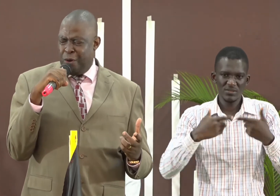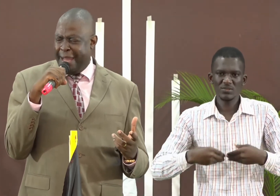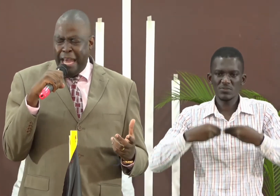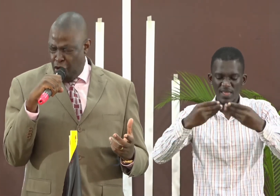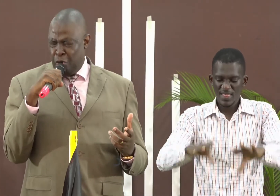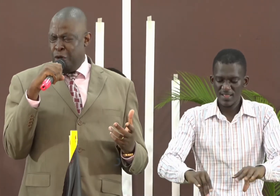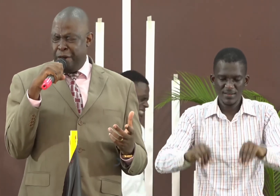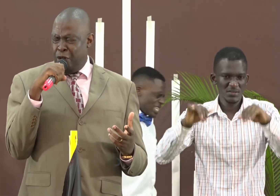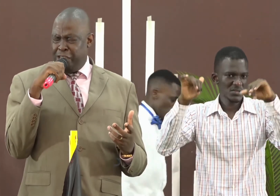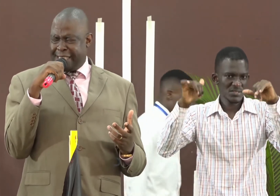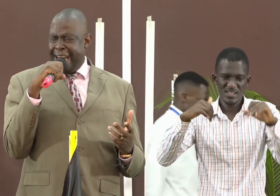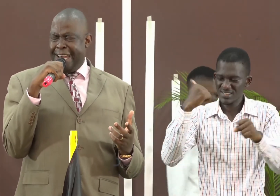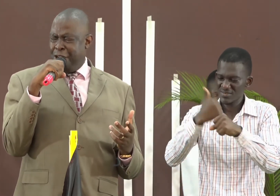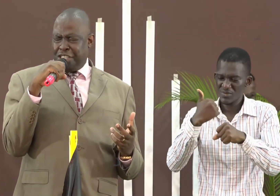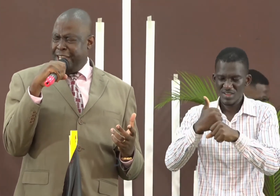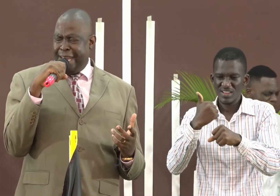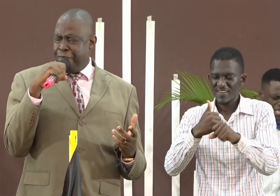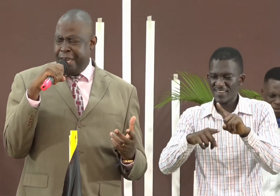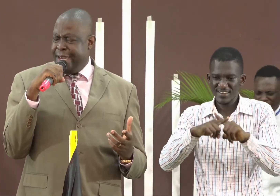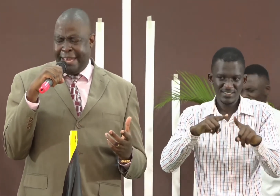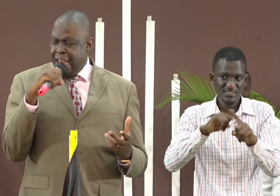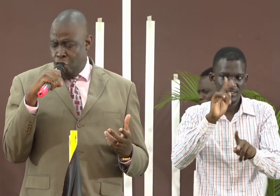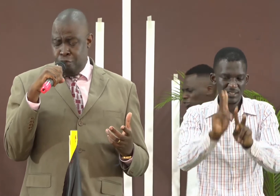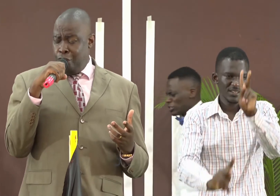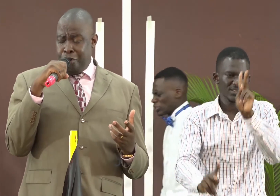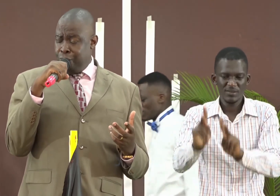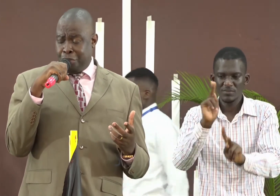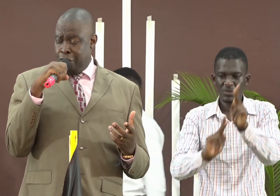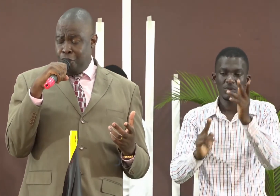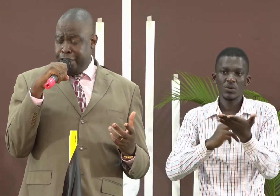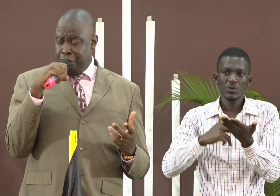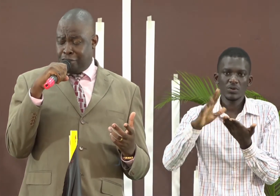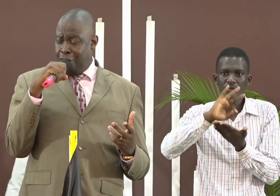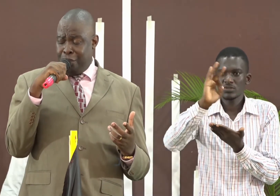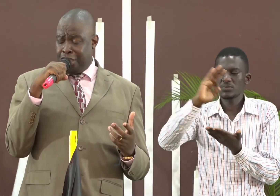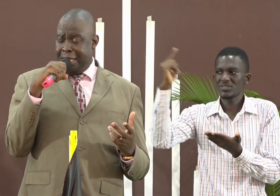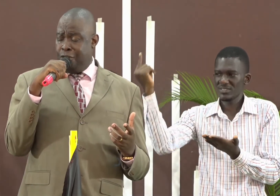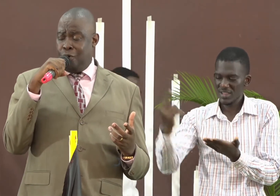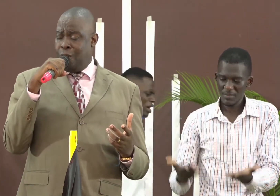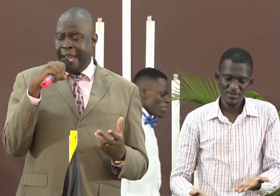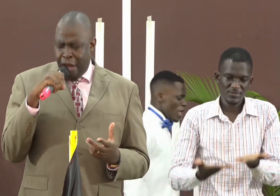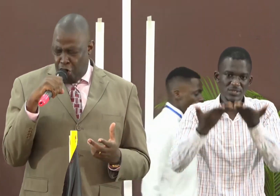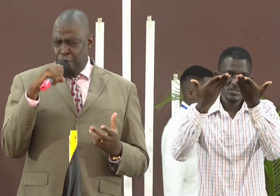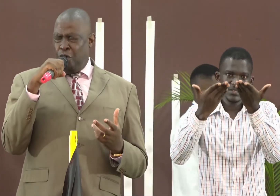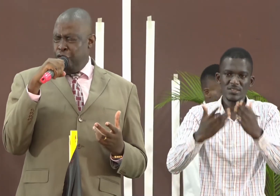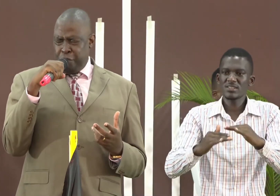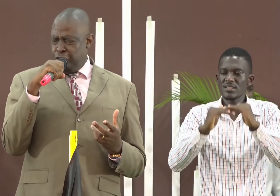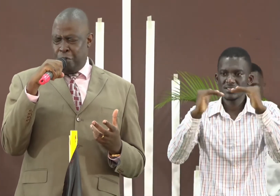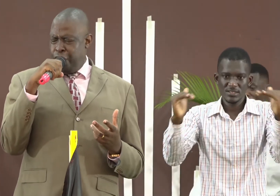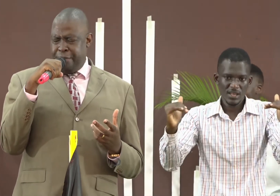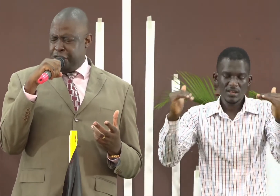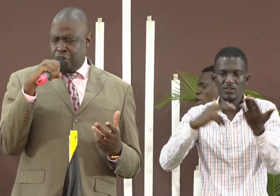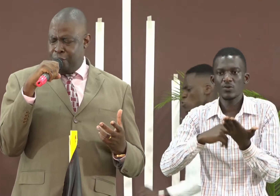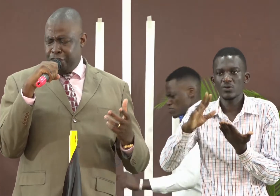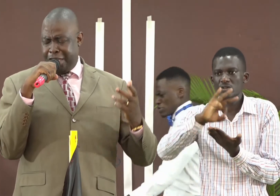mfofo Okwe omasai monsi ya fe Omoyo mtukobo ima somo tindo Omoyo